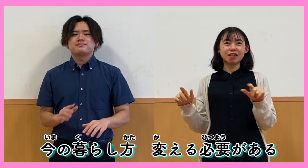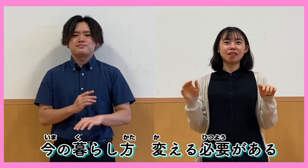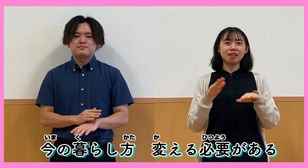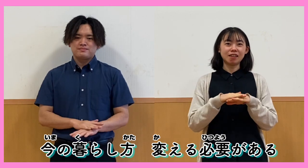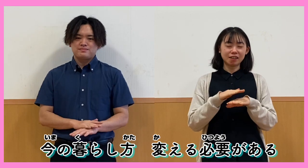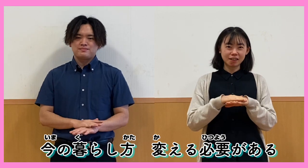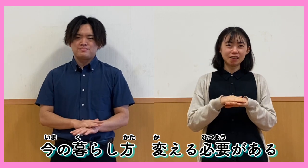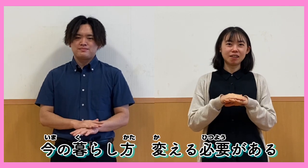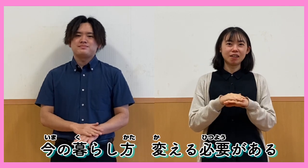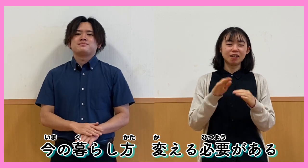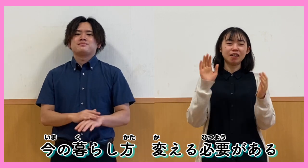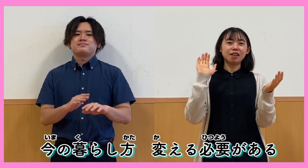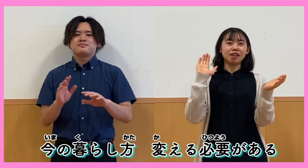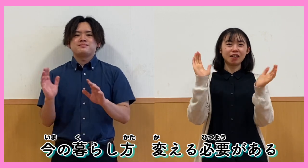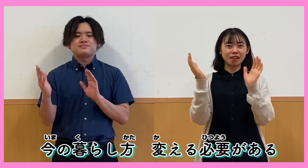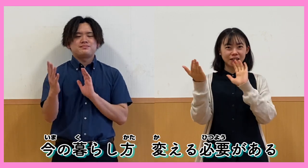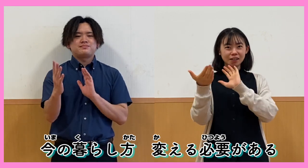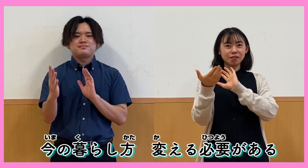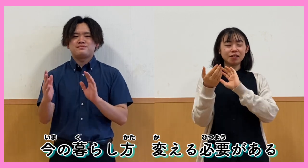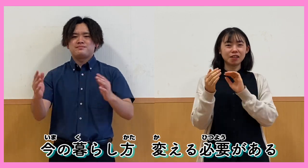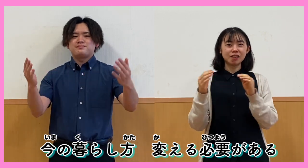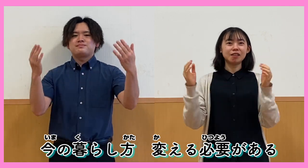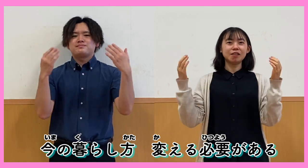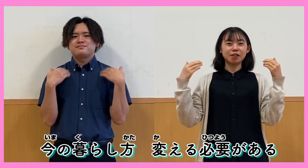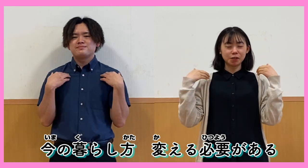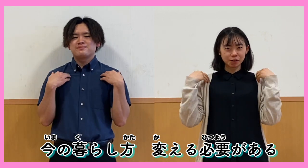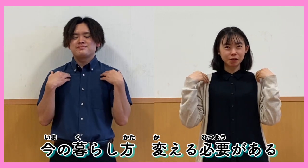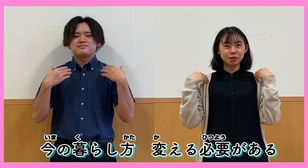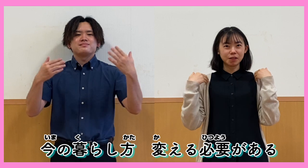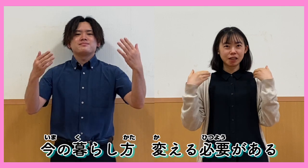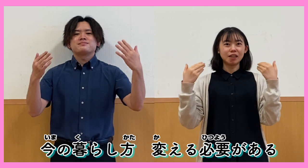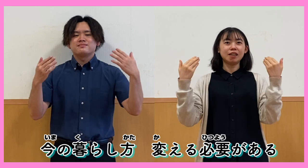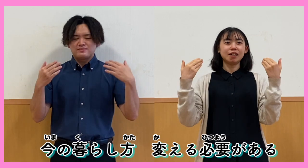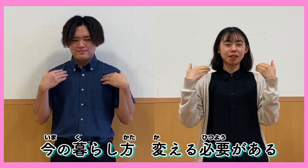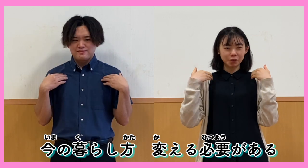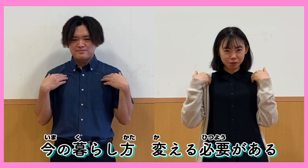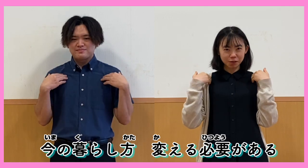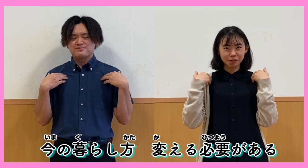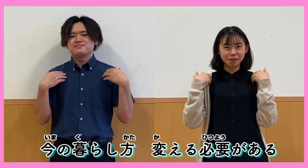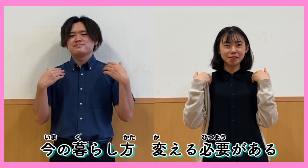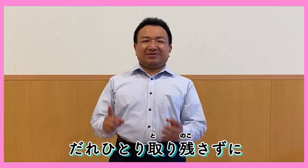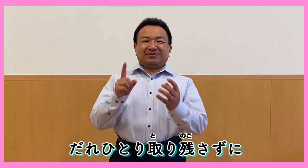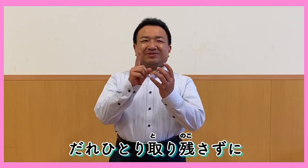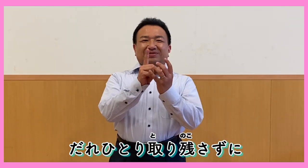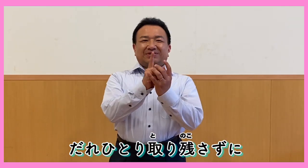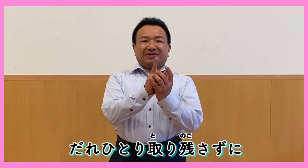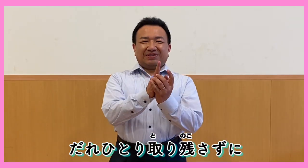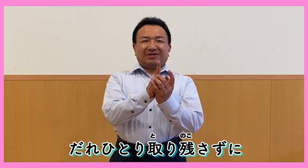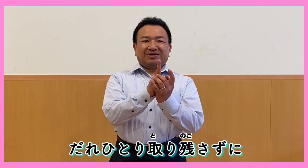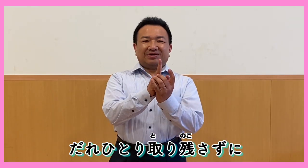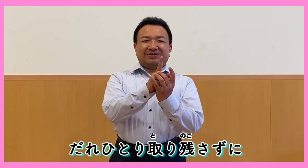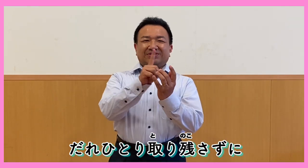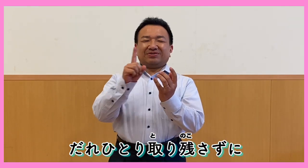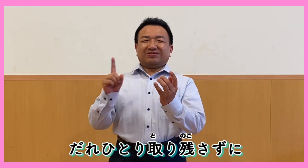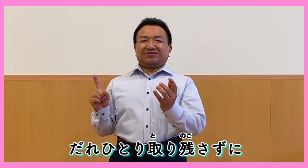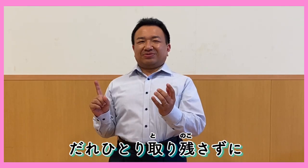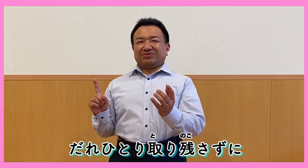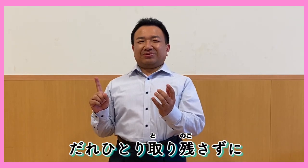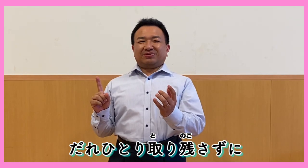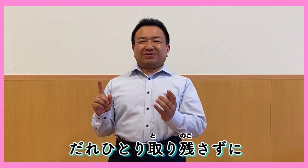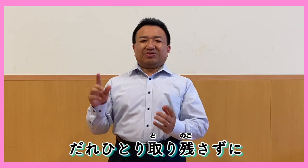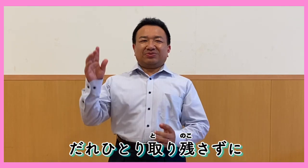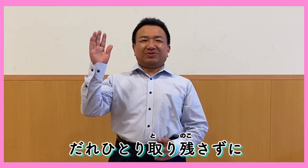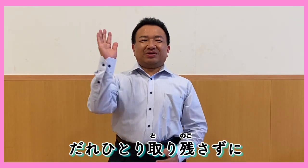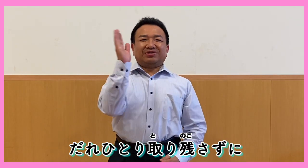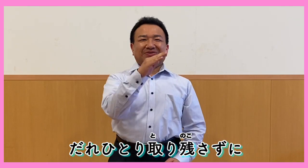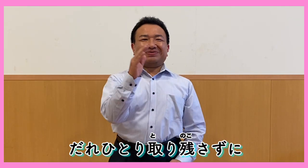し方変える必要がある。 誰一